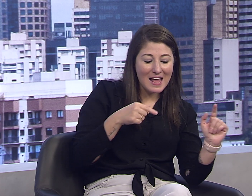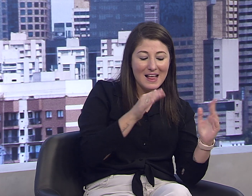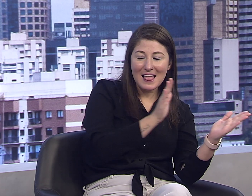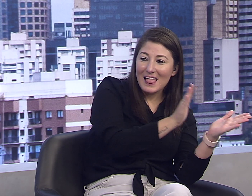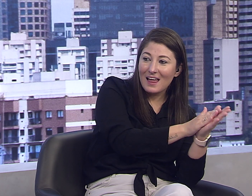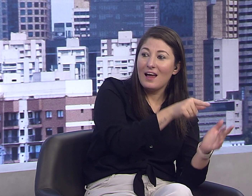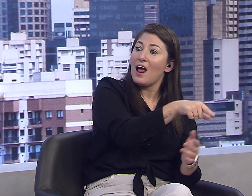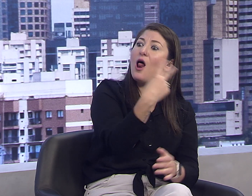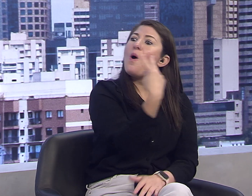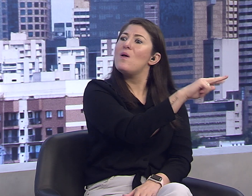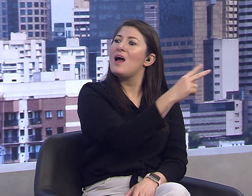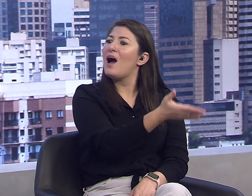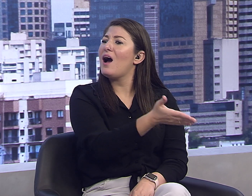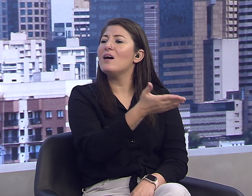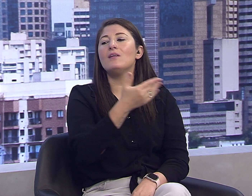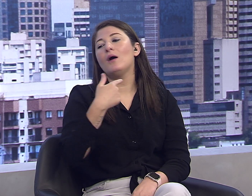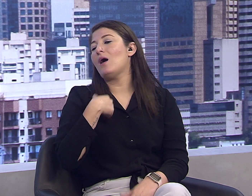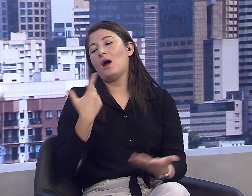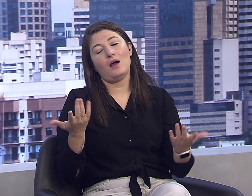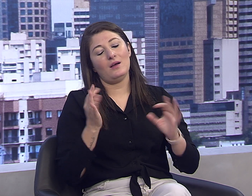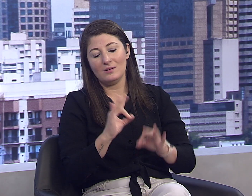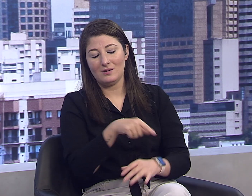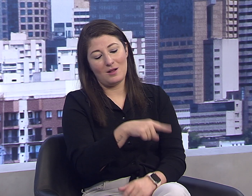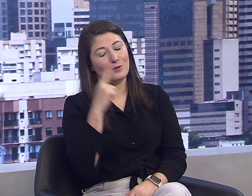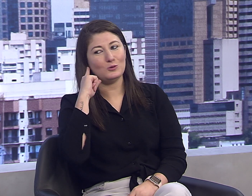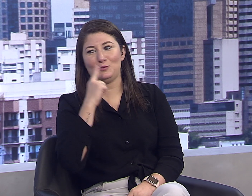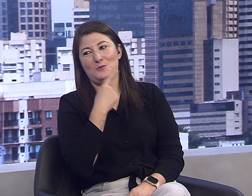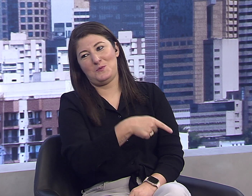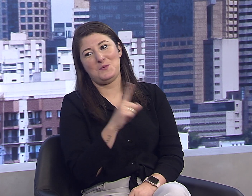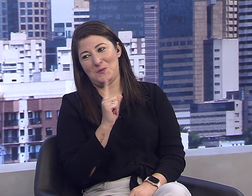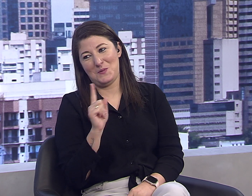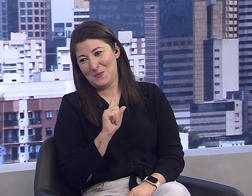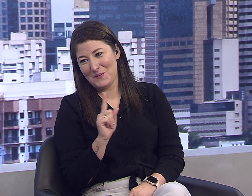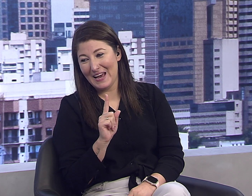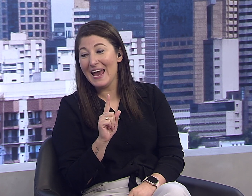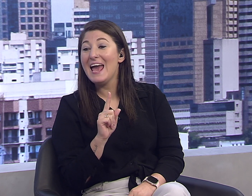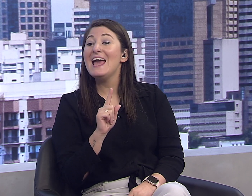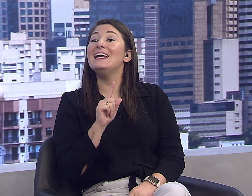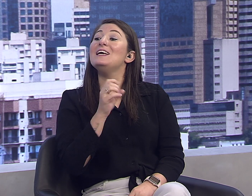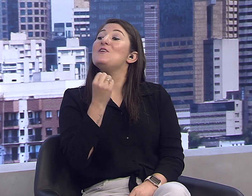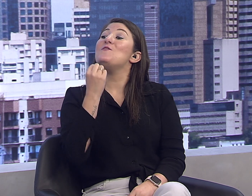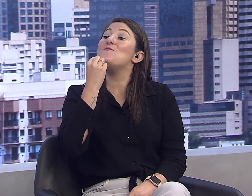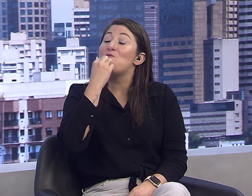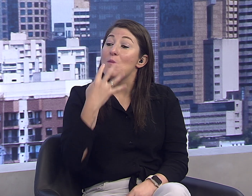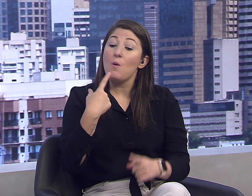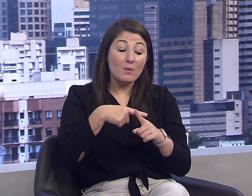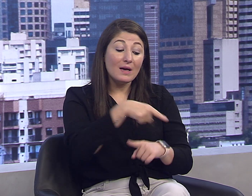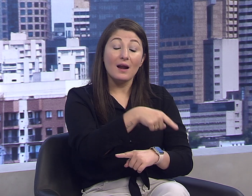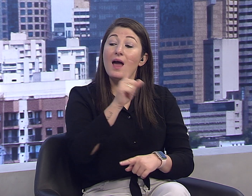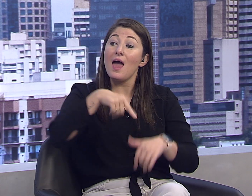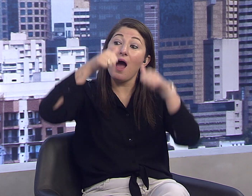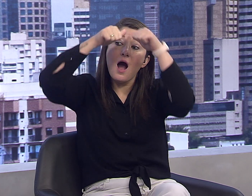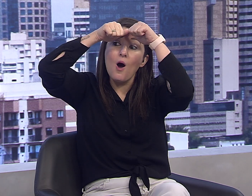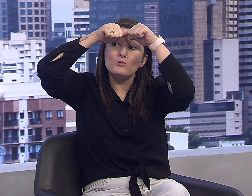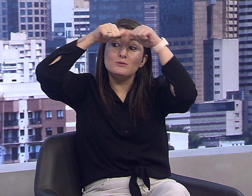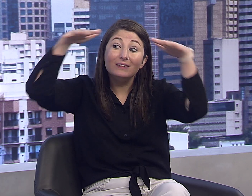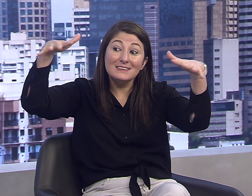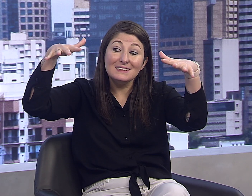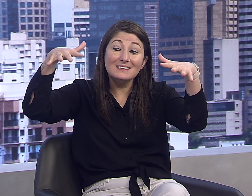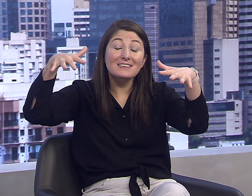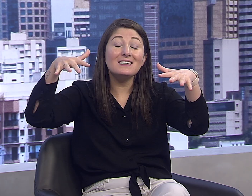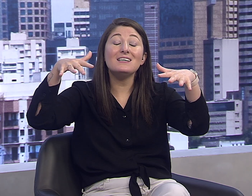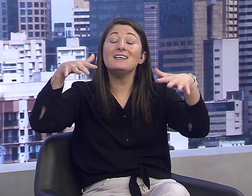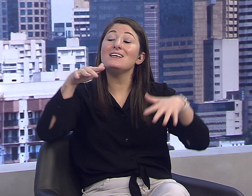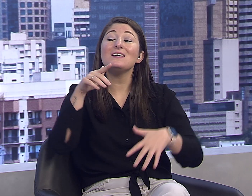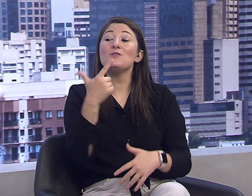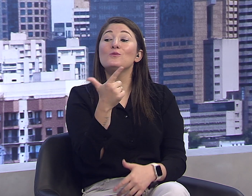Mas era muito interessante, porque daí eu comecei a usar técnicas sonoras, assim, né? Fazia barulho próximo dele para ver se ele direcionava o olhar.